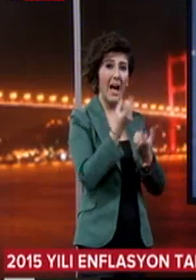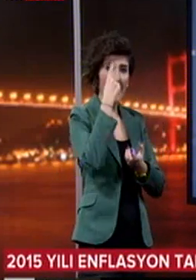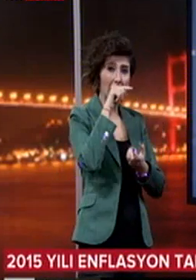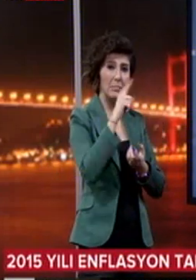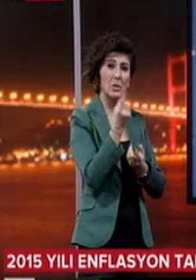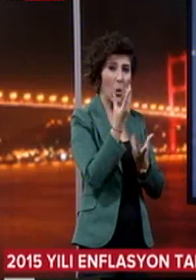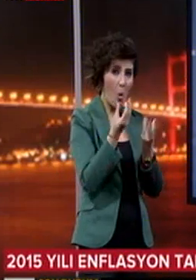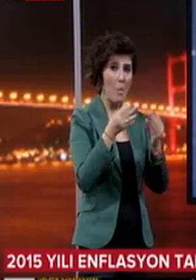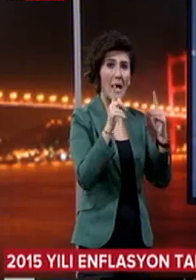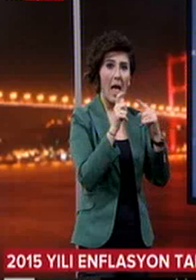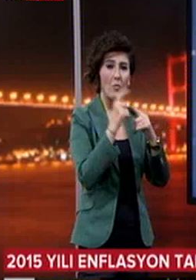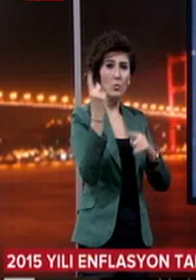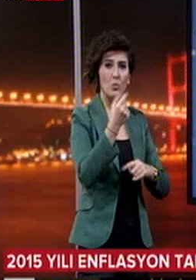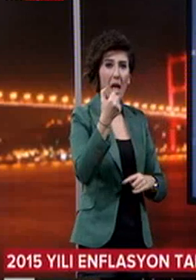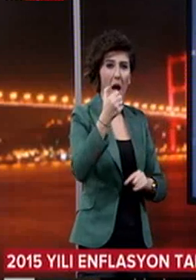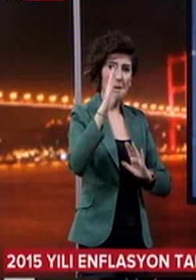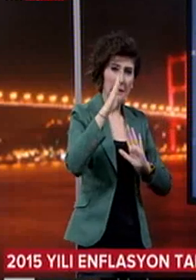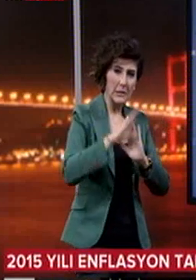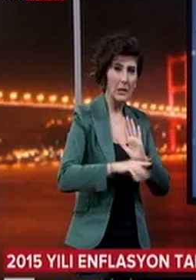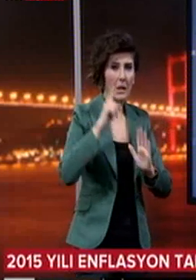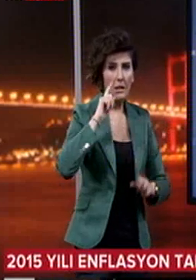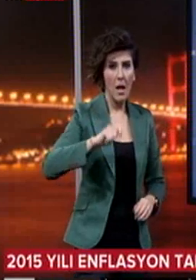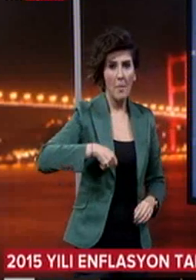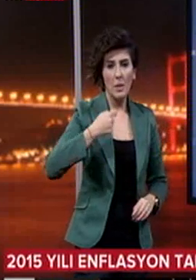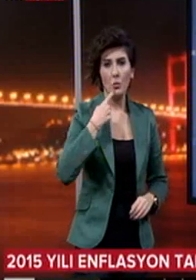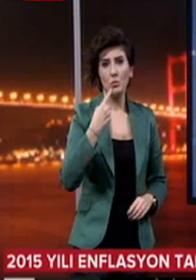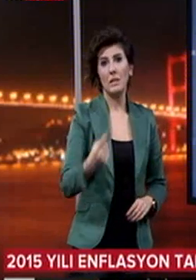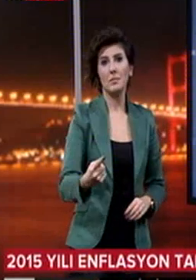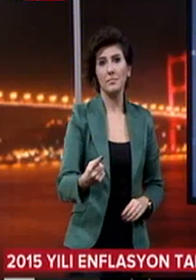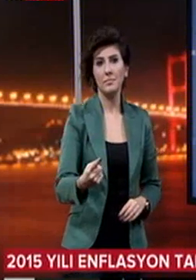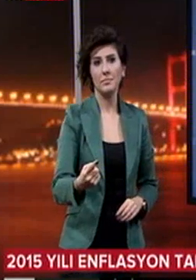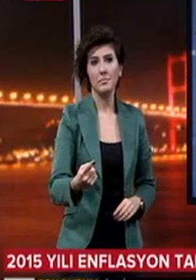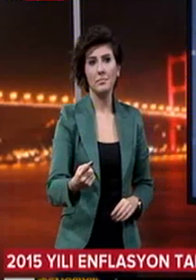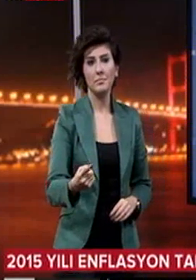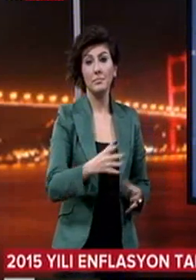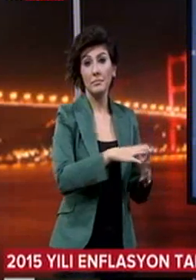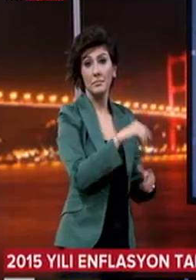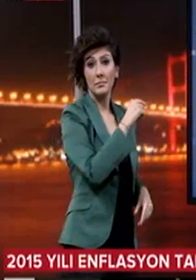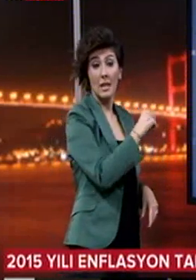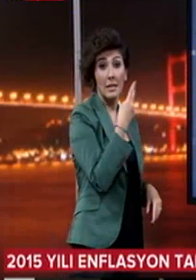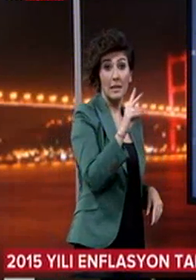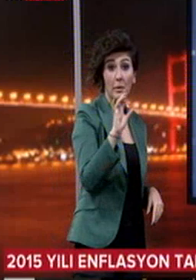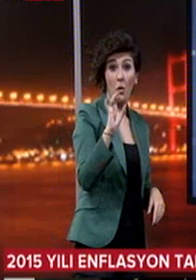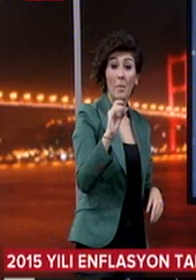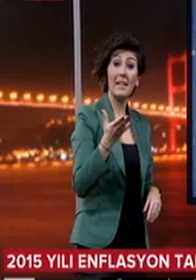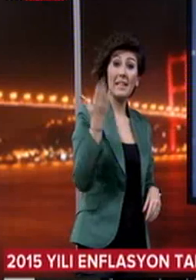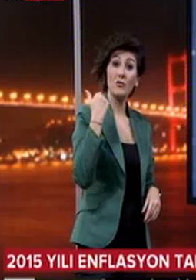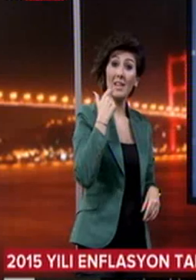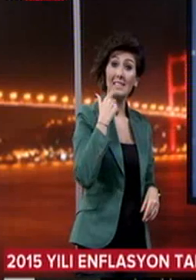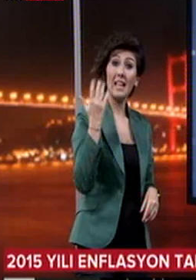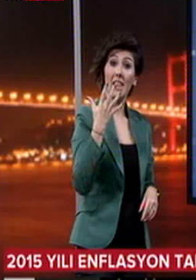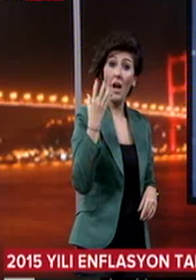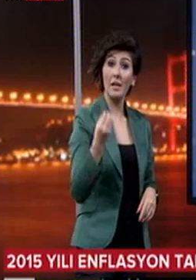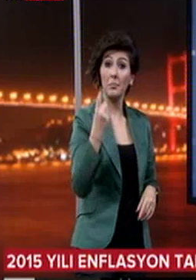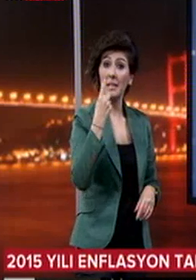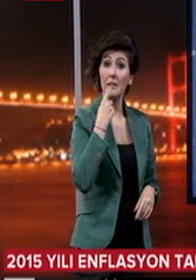şey olmazsa enflasyonun %6'lara ineceğini tahmin ediyoruz, dedi. Babacan, 2015'in geçen yıldan daha